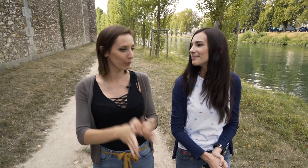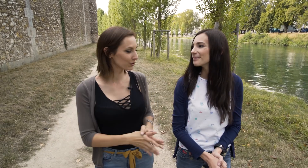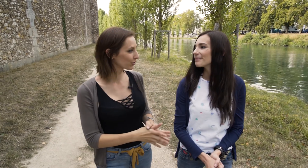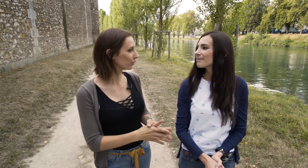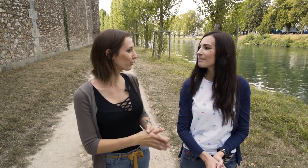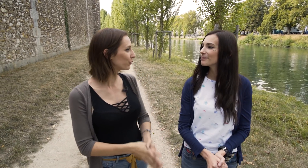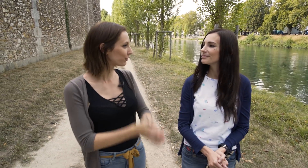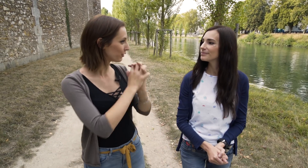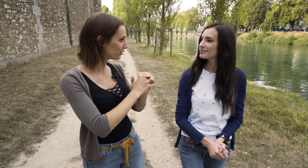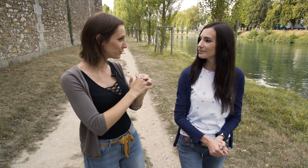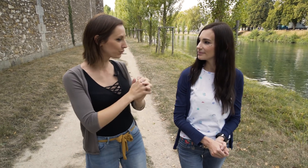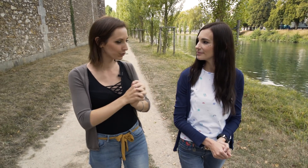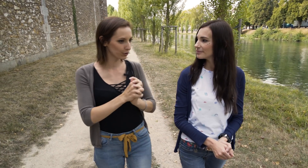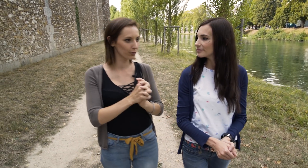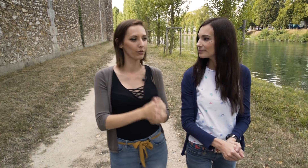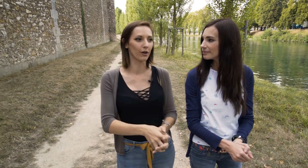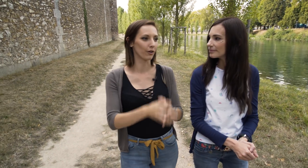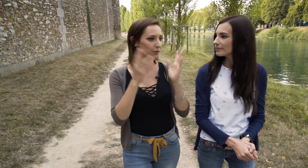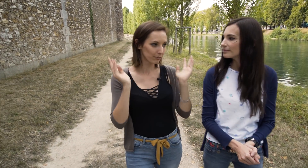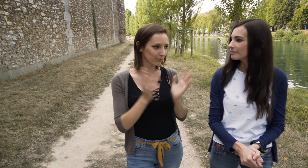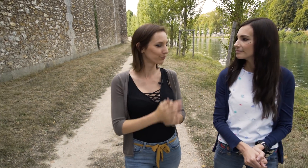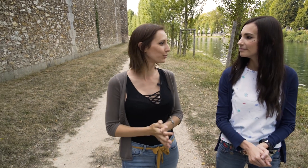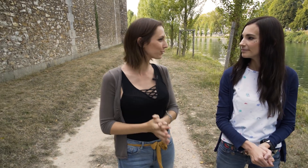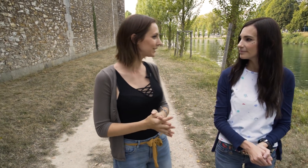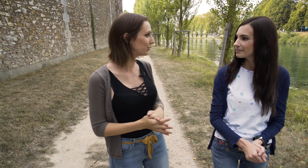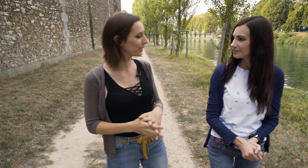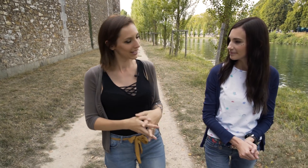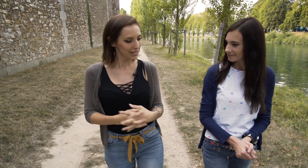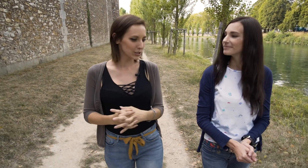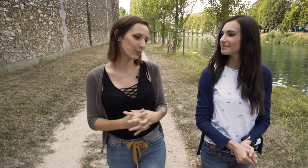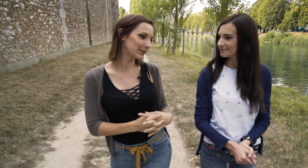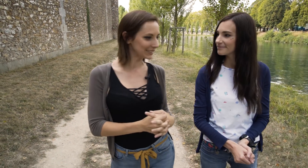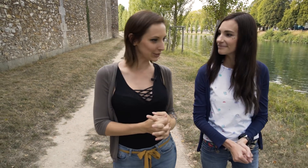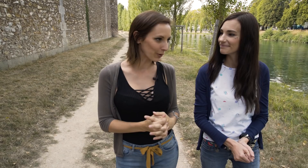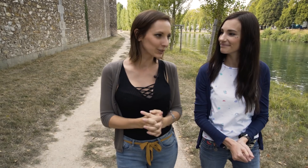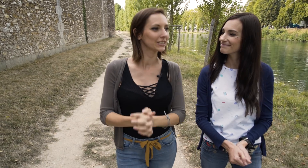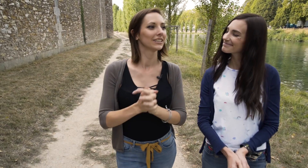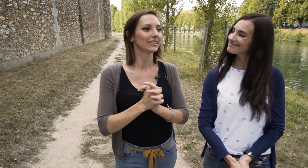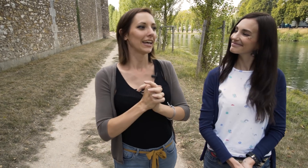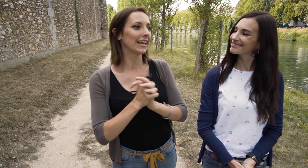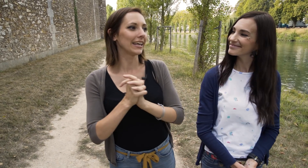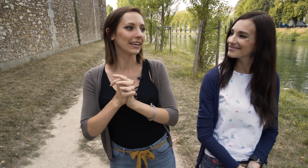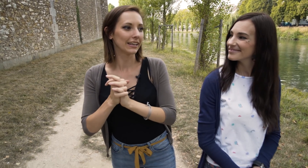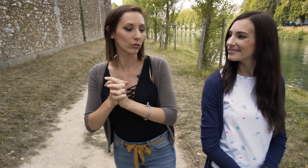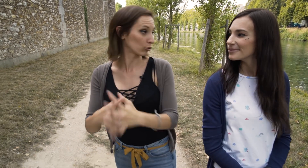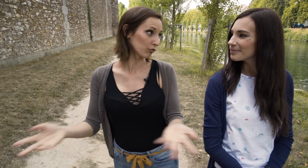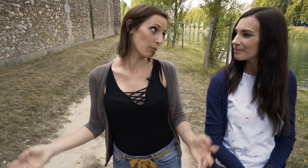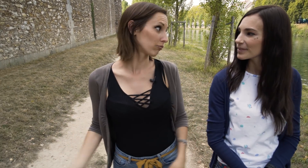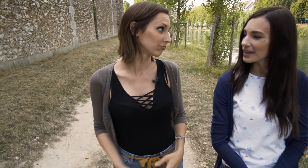propose qu'on se retrouve au studio pour continuer ce petit échange et on se retrouve là-bas.